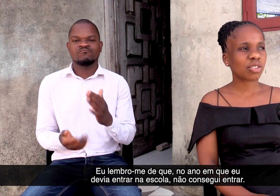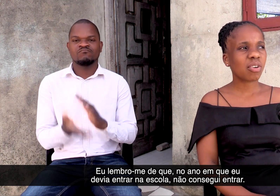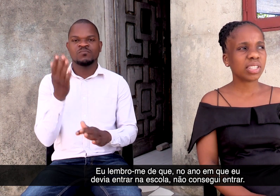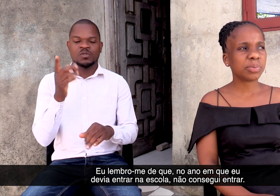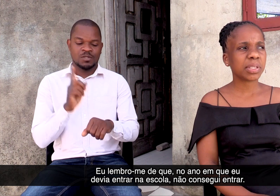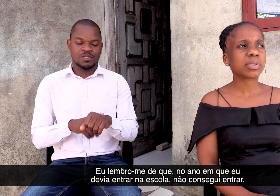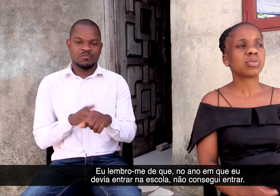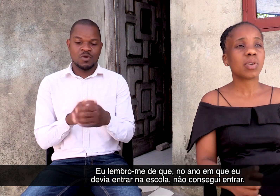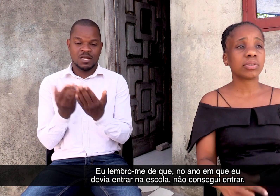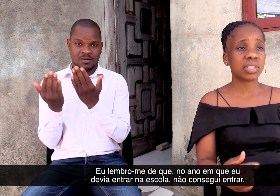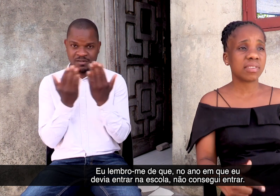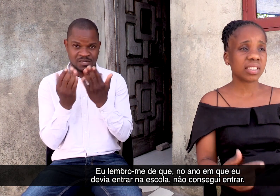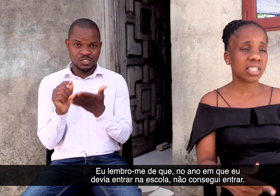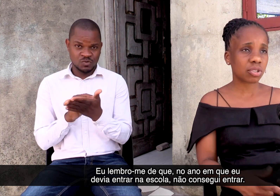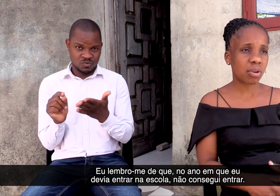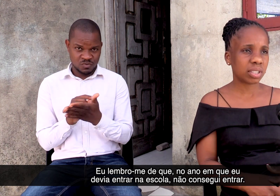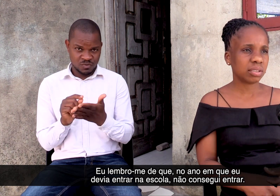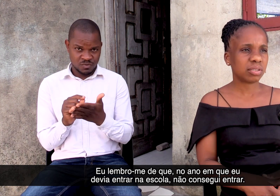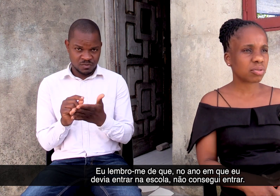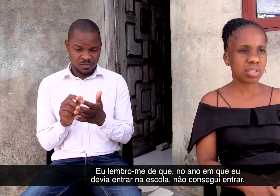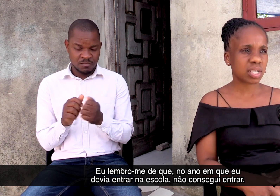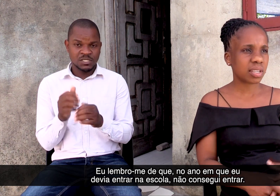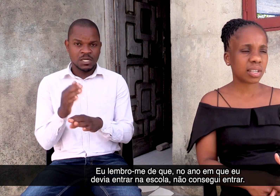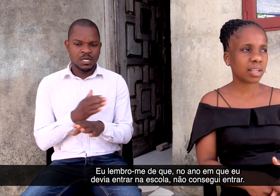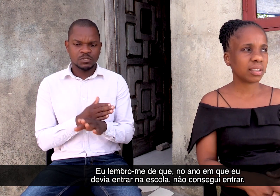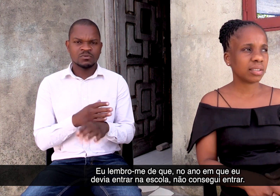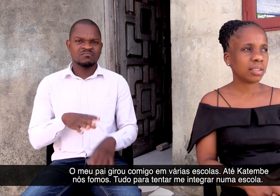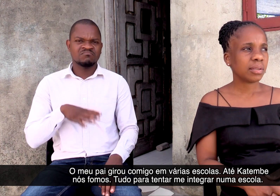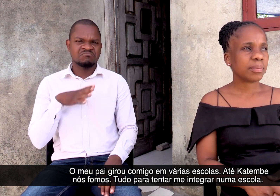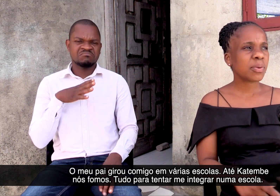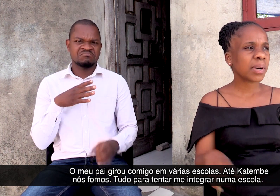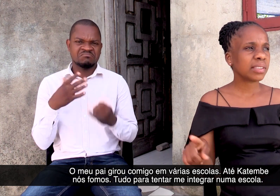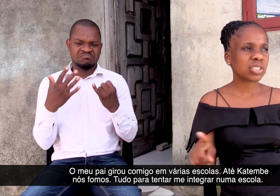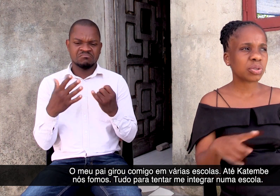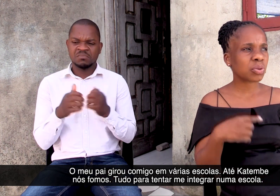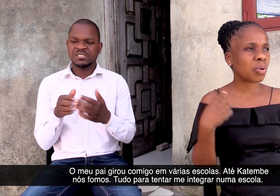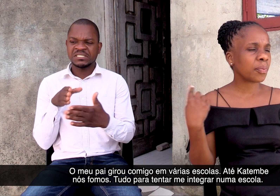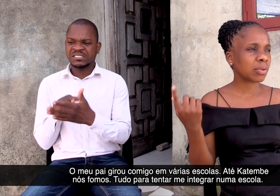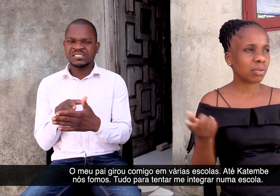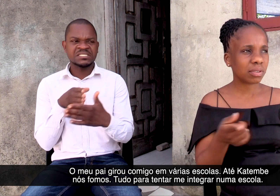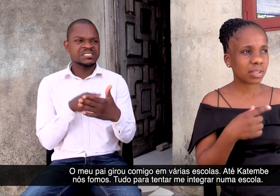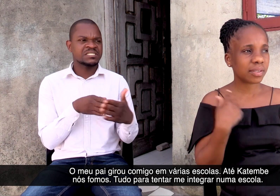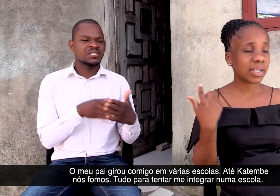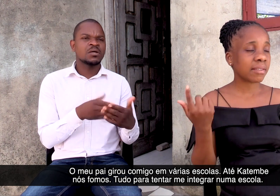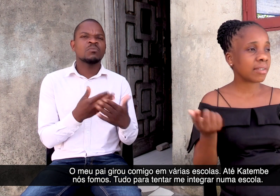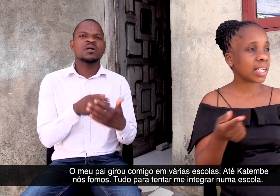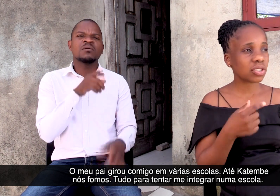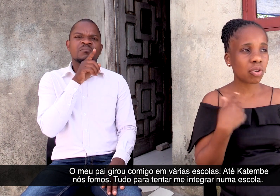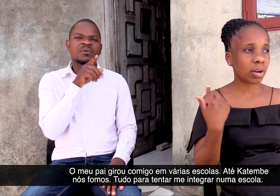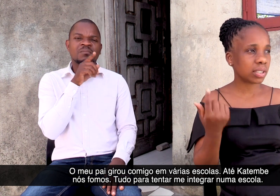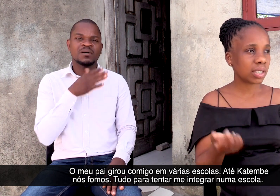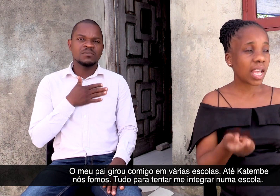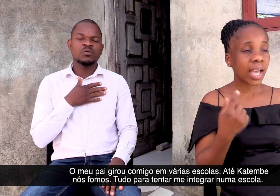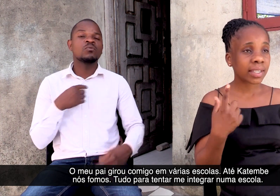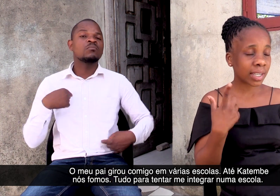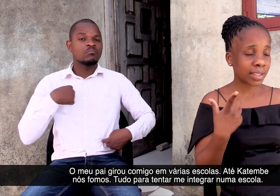A escola, eu me lembro que no ano que devia entrar na escola, não conseguia entrar. Meu pai girou comigo em várias